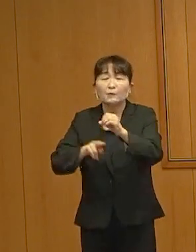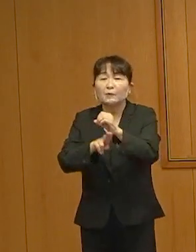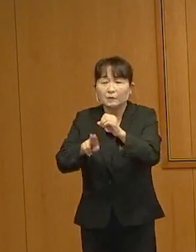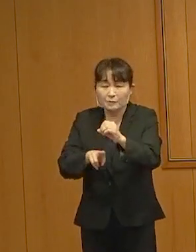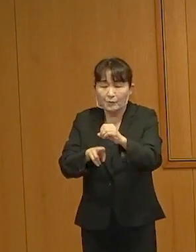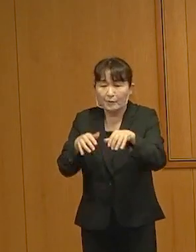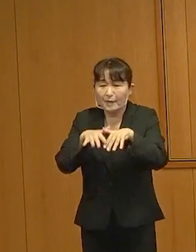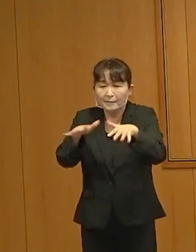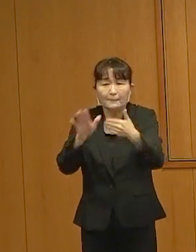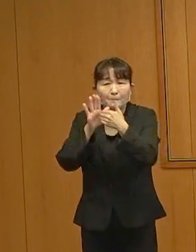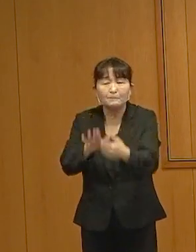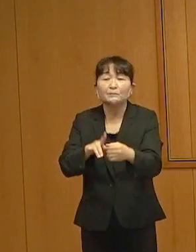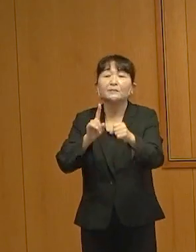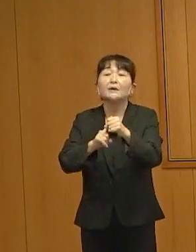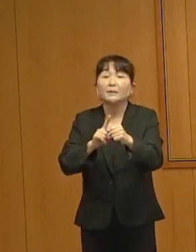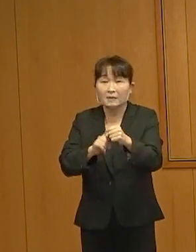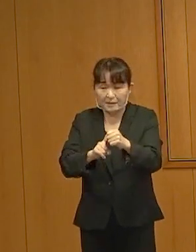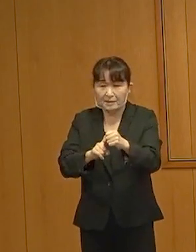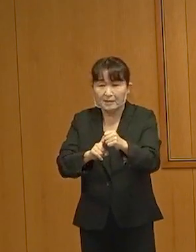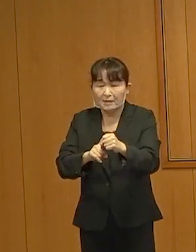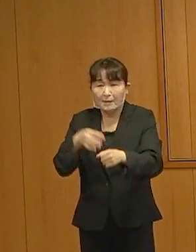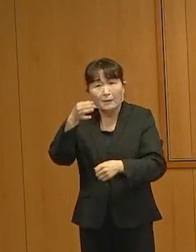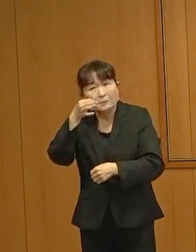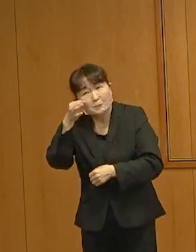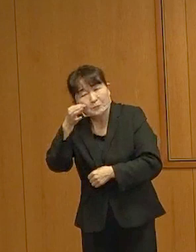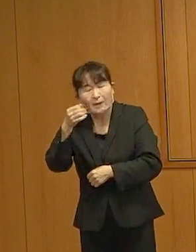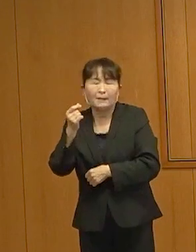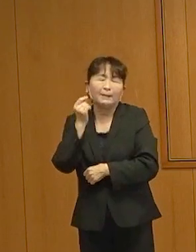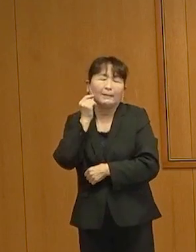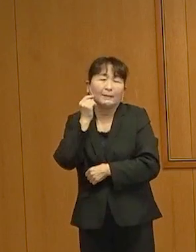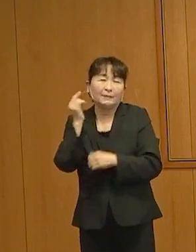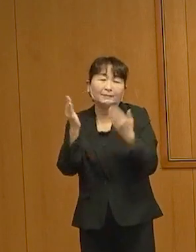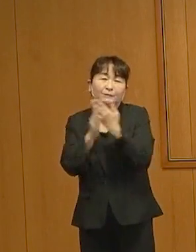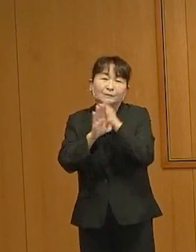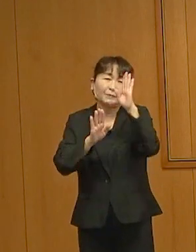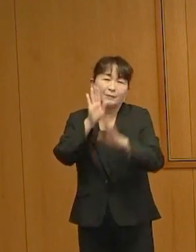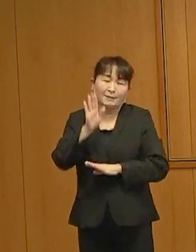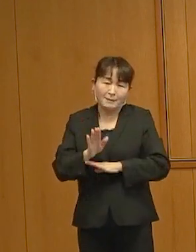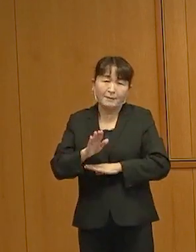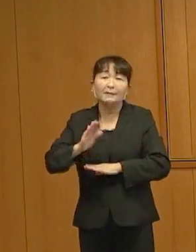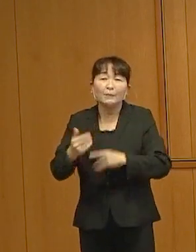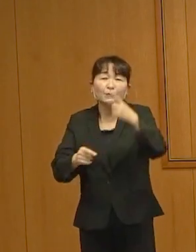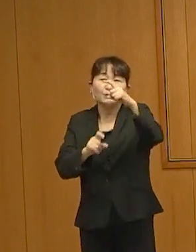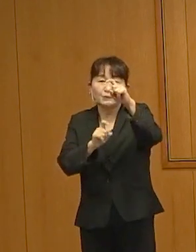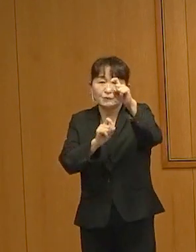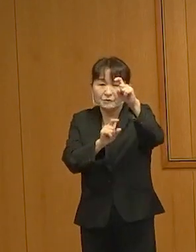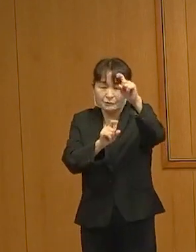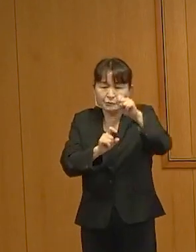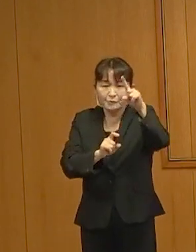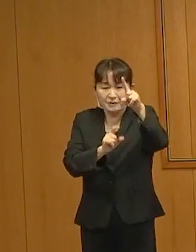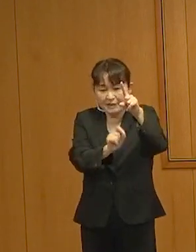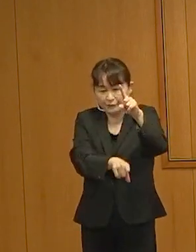のために無観客での開催となりますが、11月1日月曜日までの